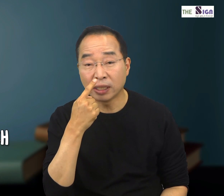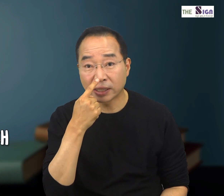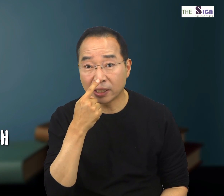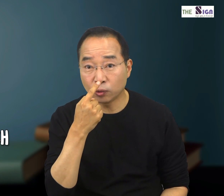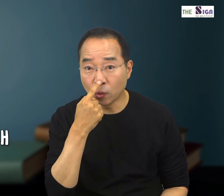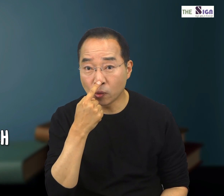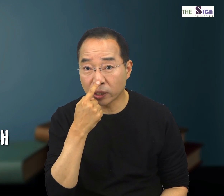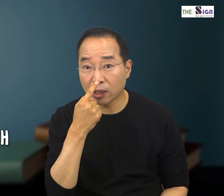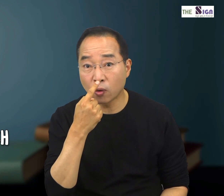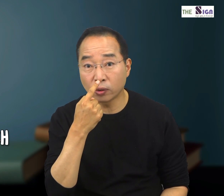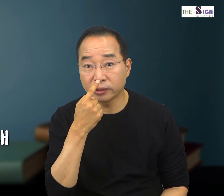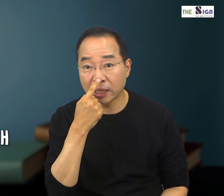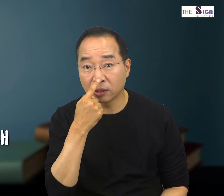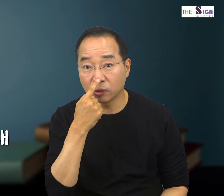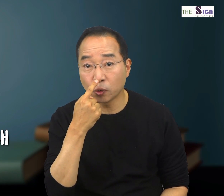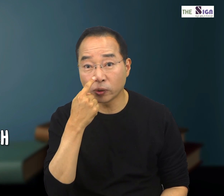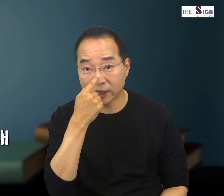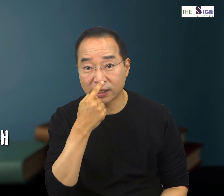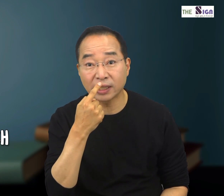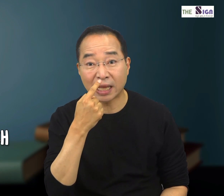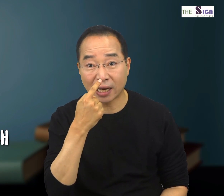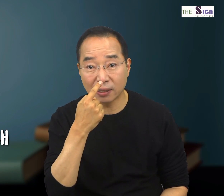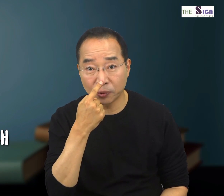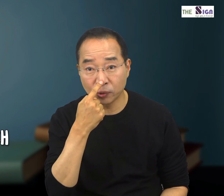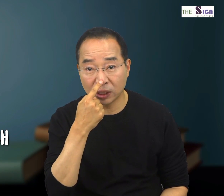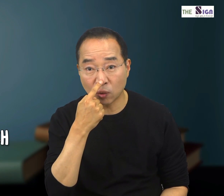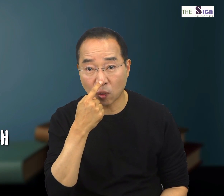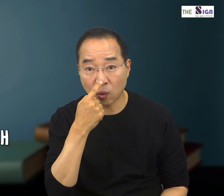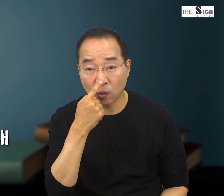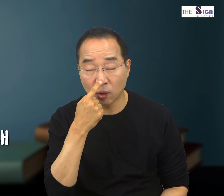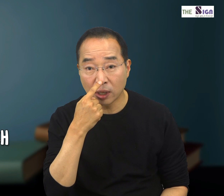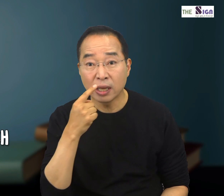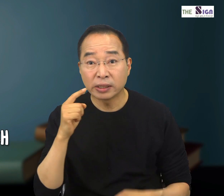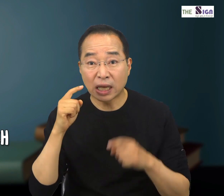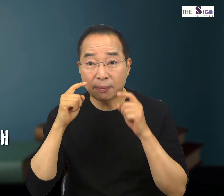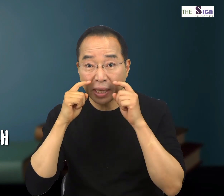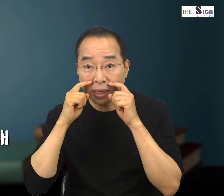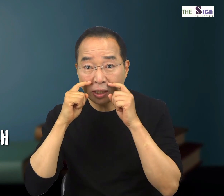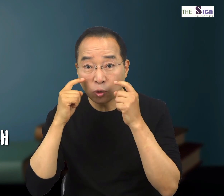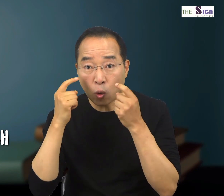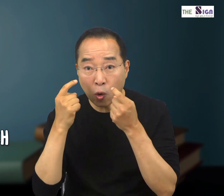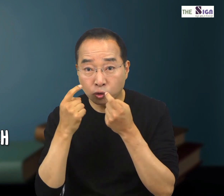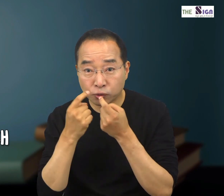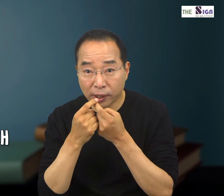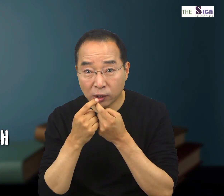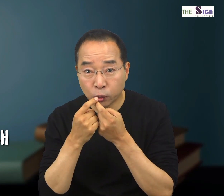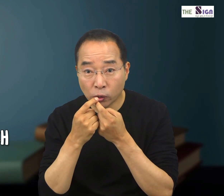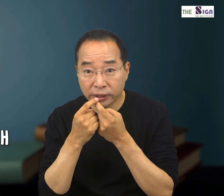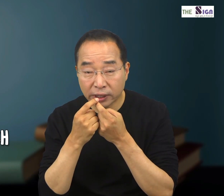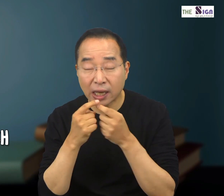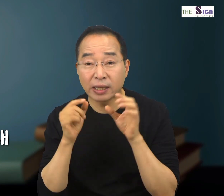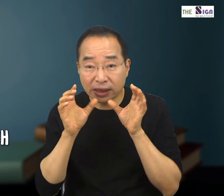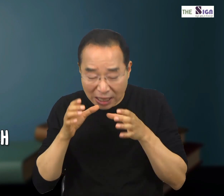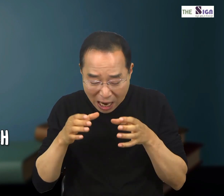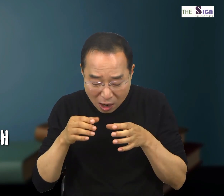단 요게 코를 대는 거, 요거 자체가 나라는 표현이고, 그 다음에 코 주변을 돌리니까 나와